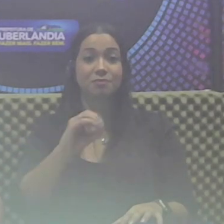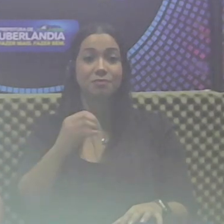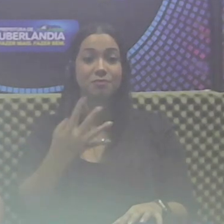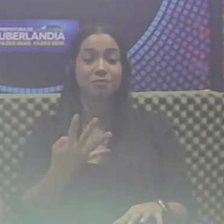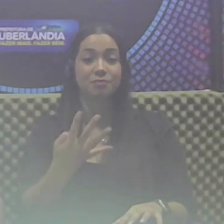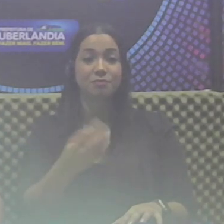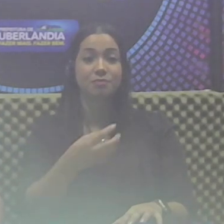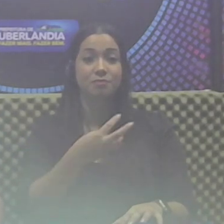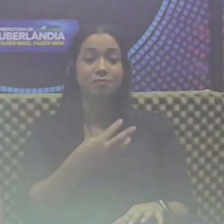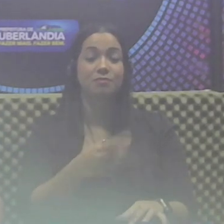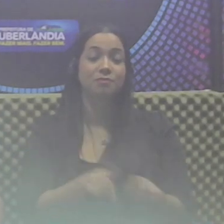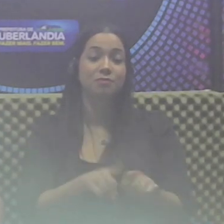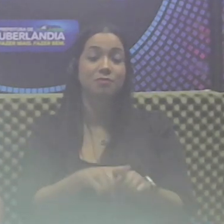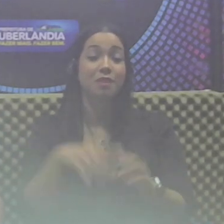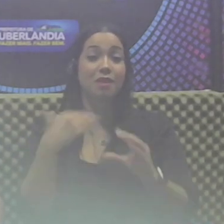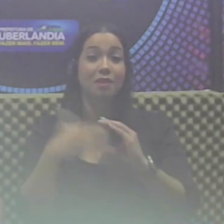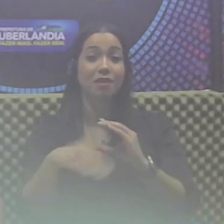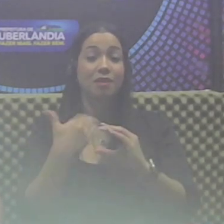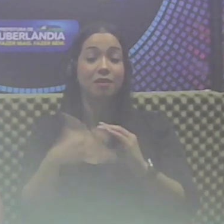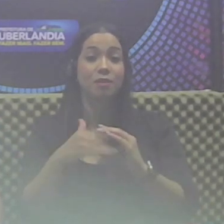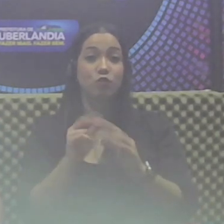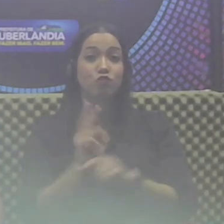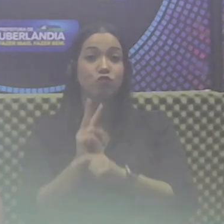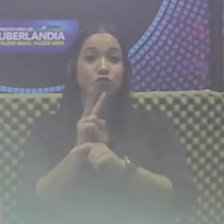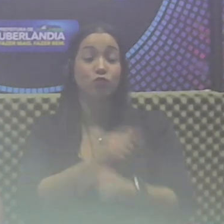34-3239-2804 e pelo e-mail